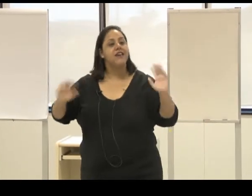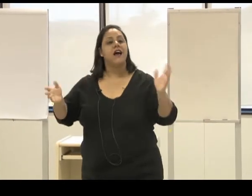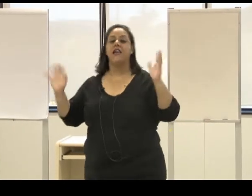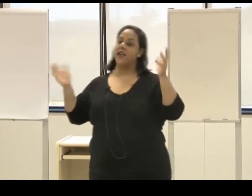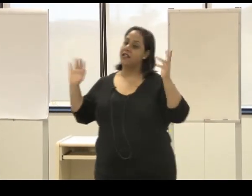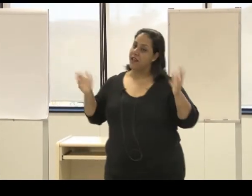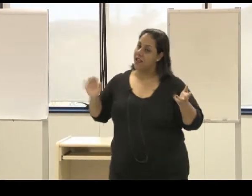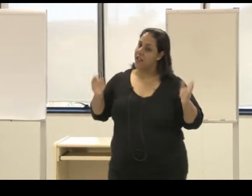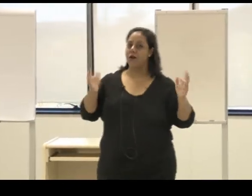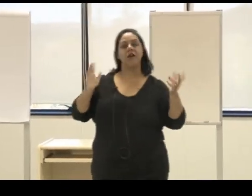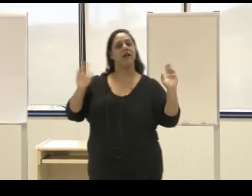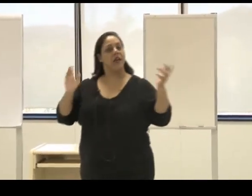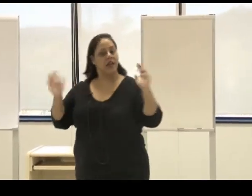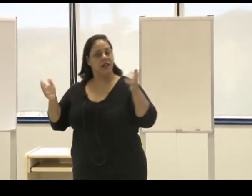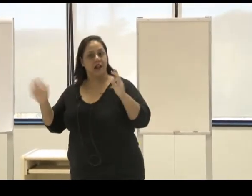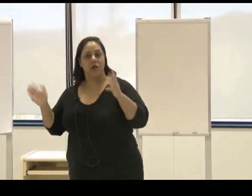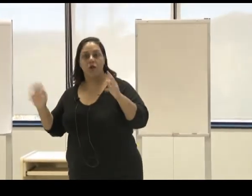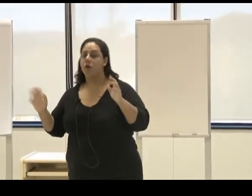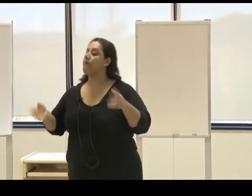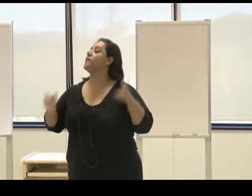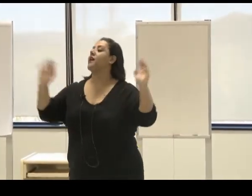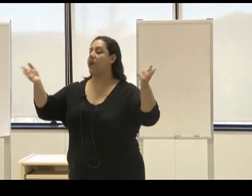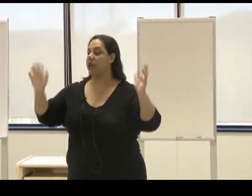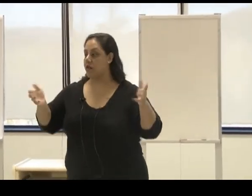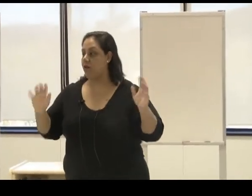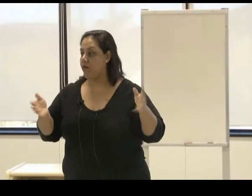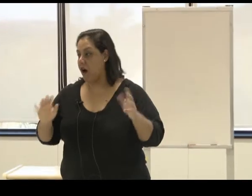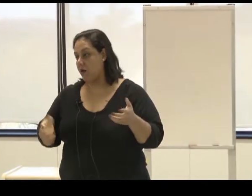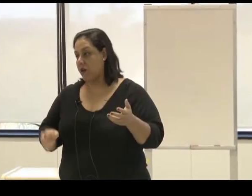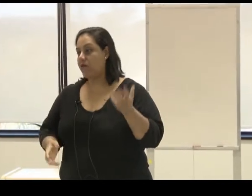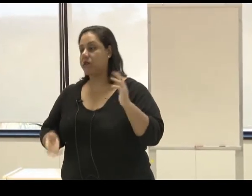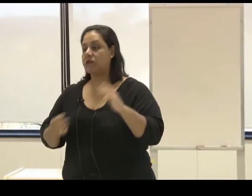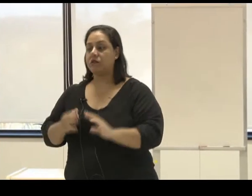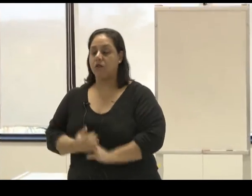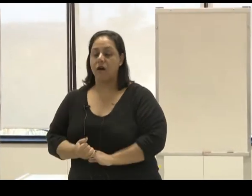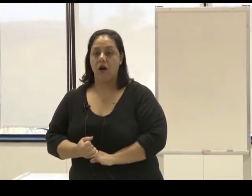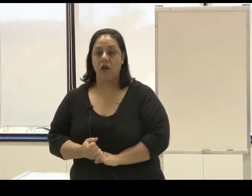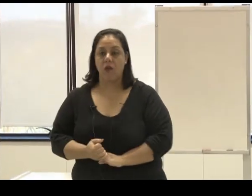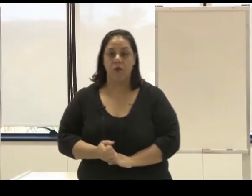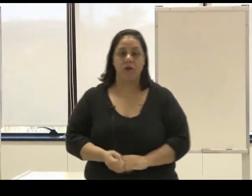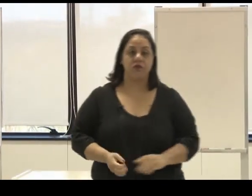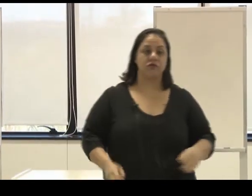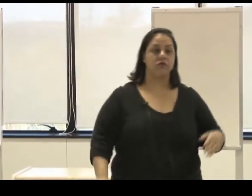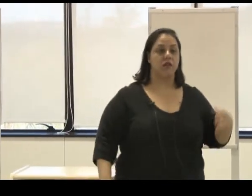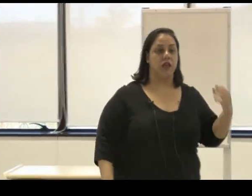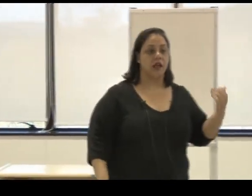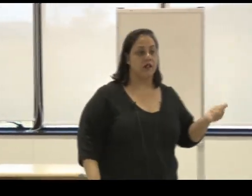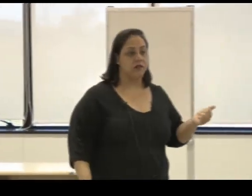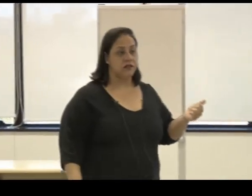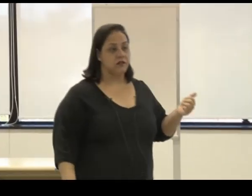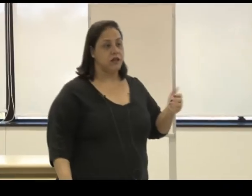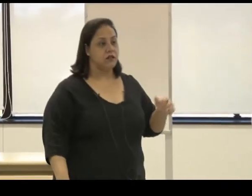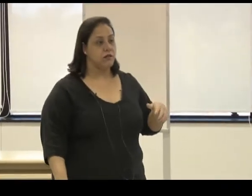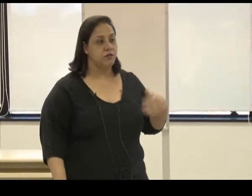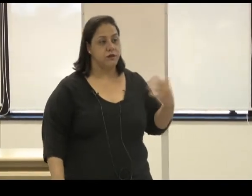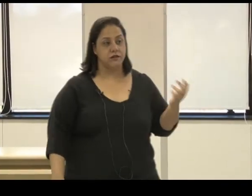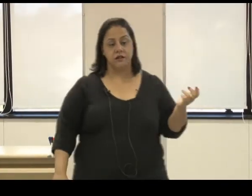Aí entra eu, entra a Lu, entra o Falk, vocês vão ter uma aula com um professor que é da Universidade também de Brasília, que se